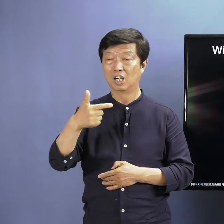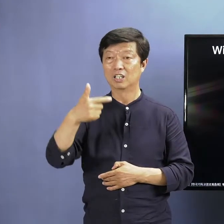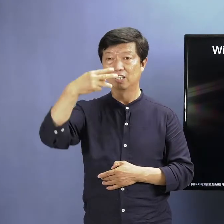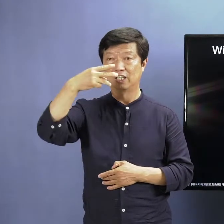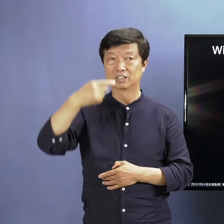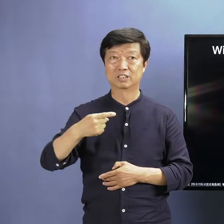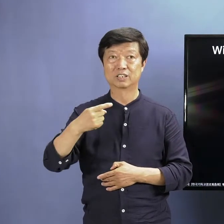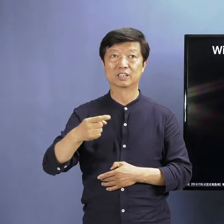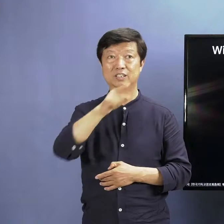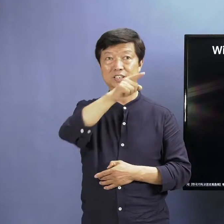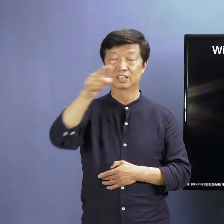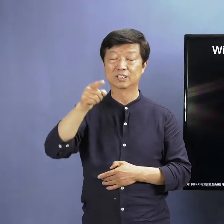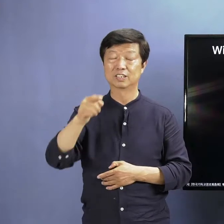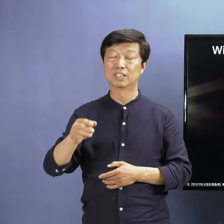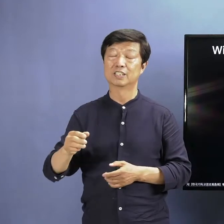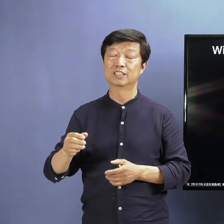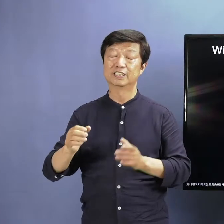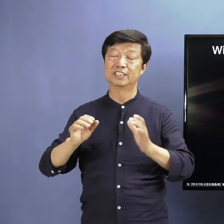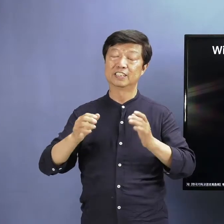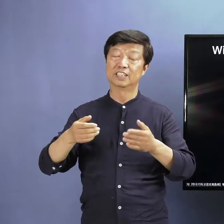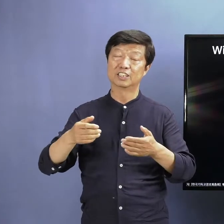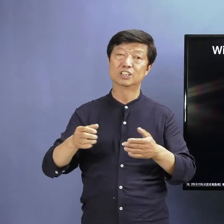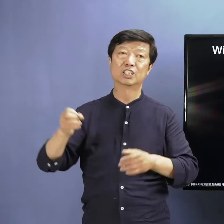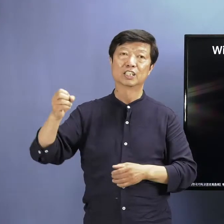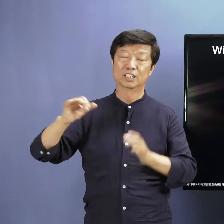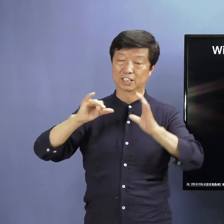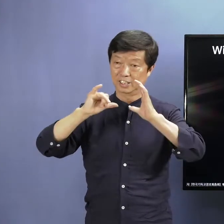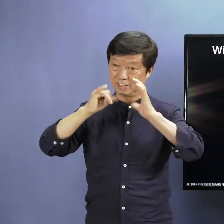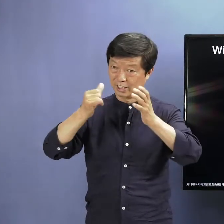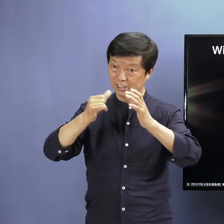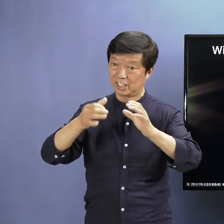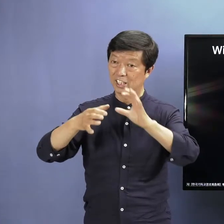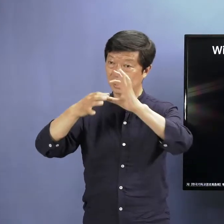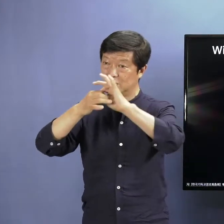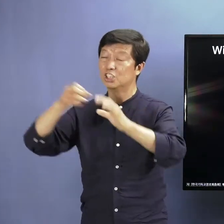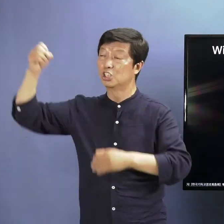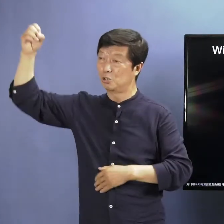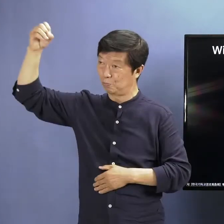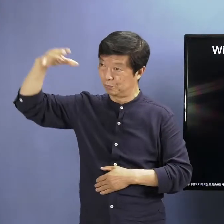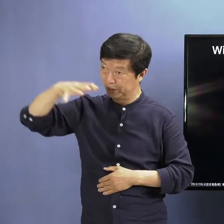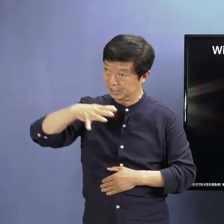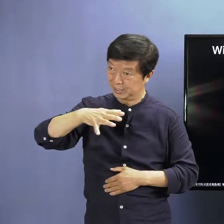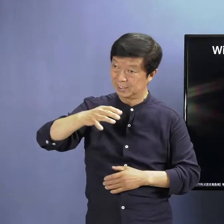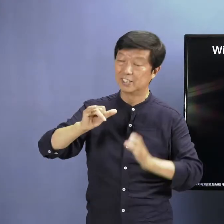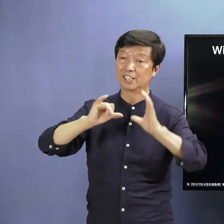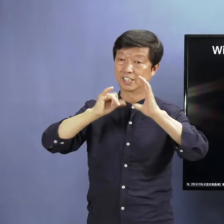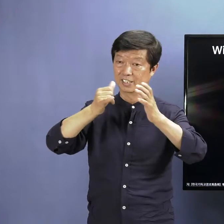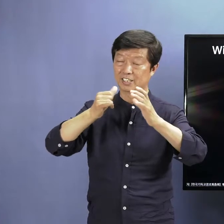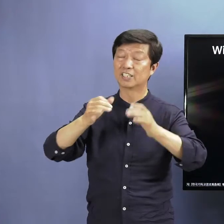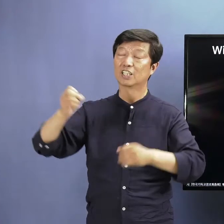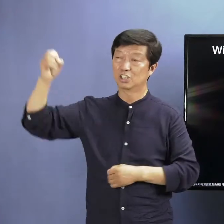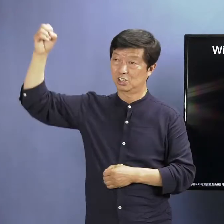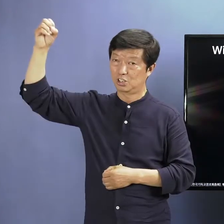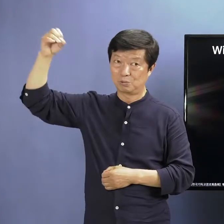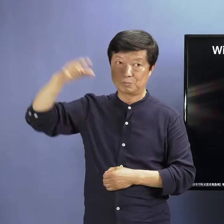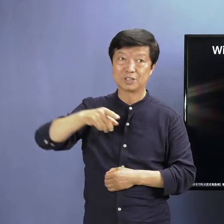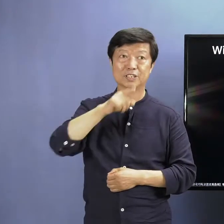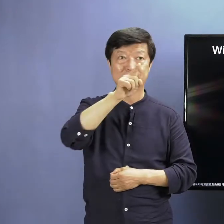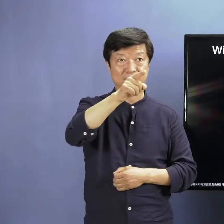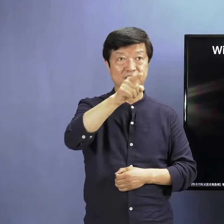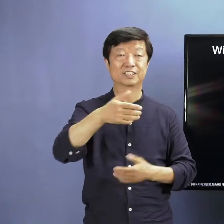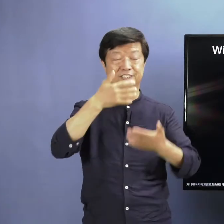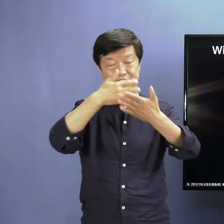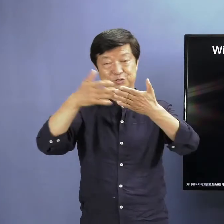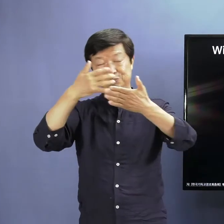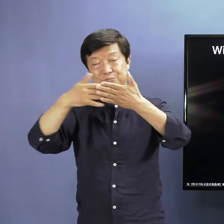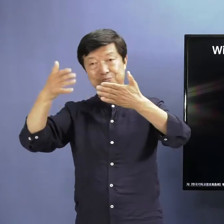Light of the World. 그러니까 세상의 빛, 이렇게 지금 보이는 그림이 저겁니다. 저게